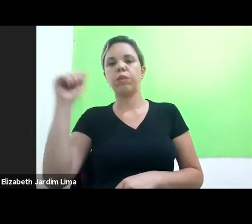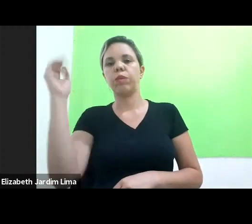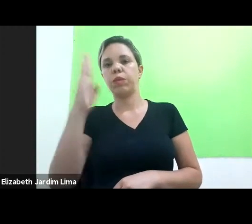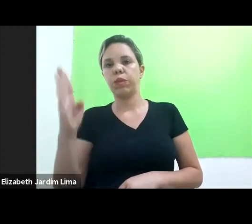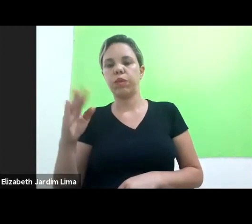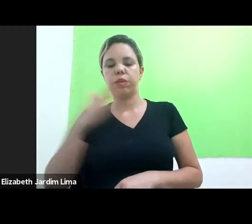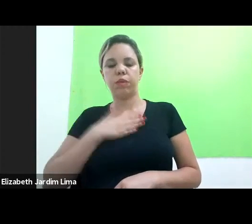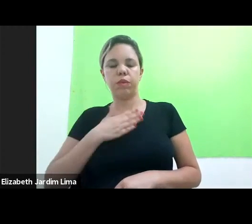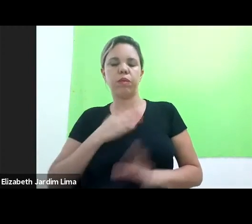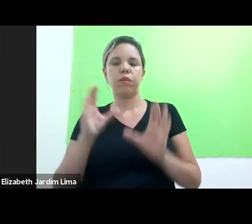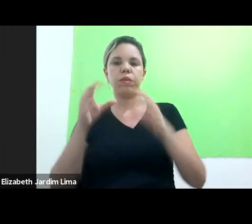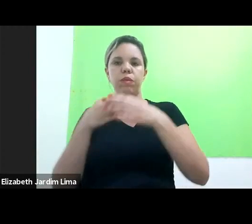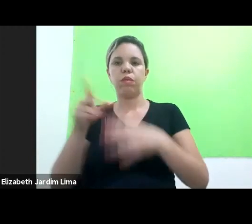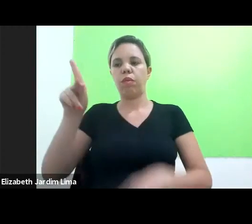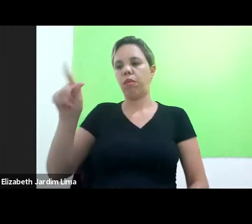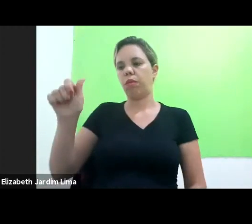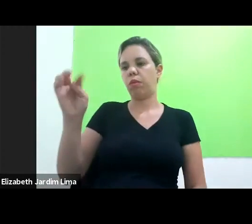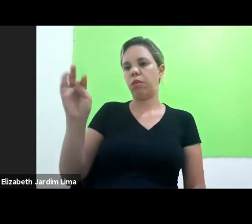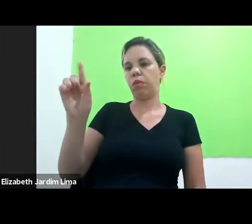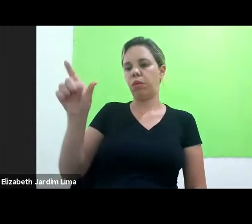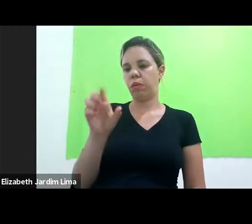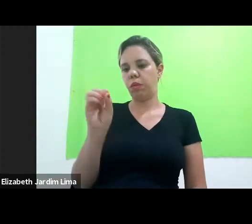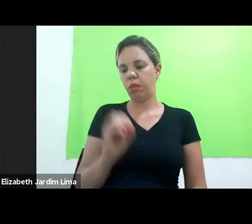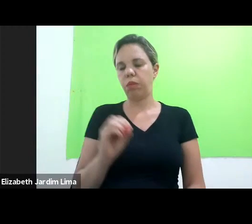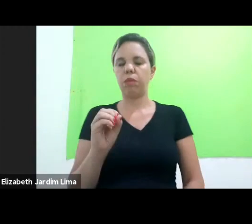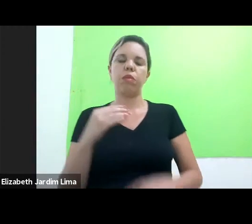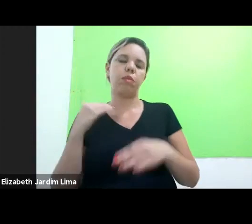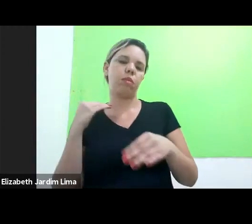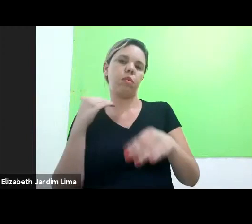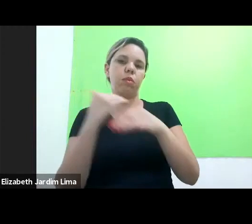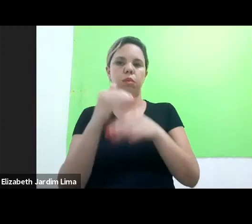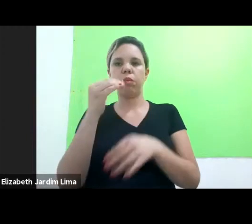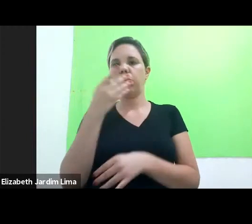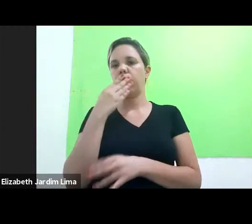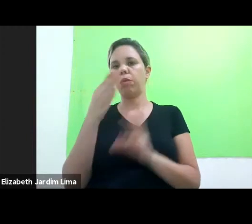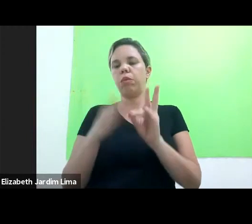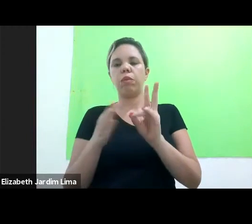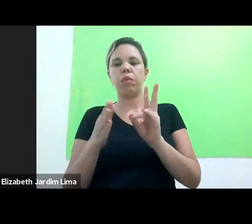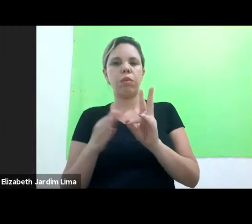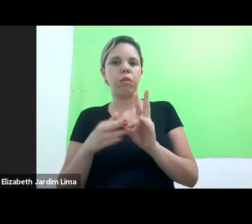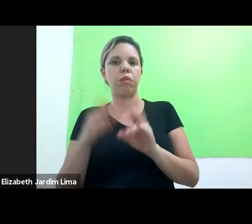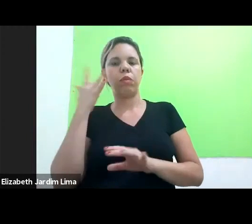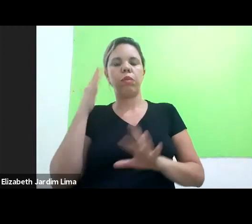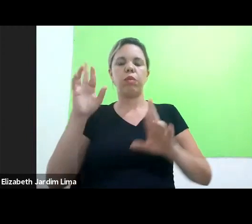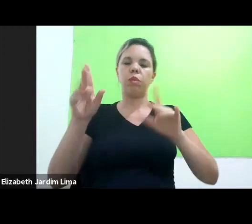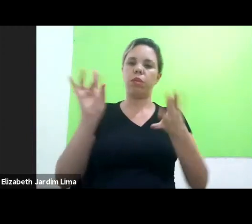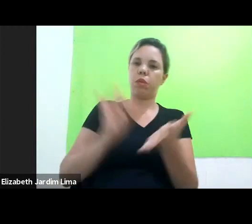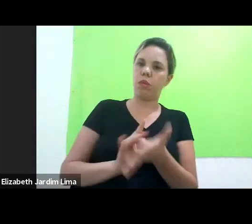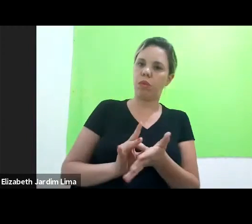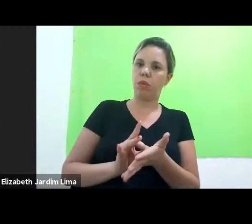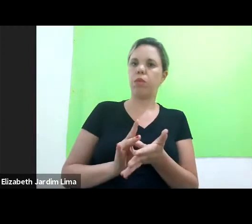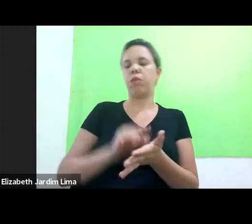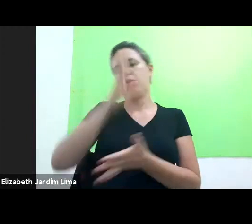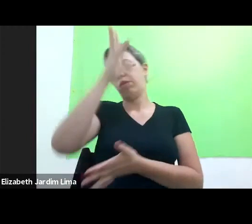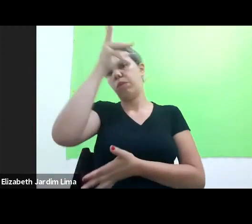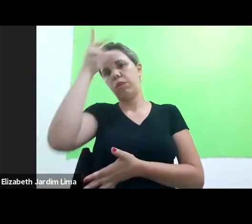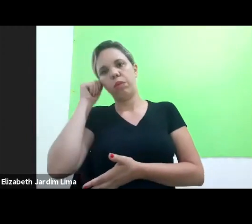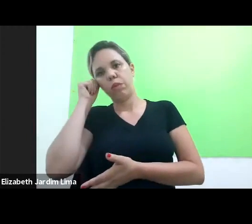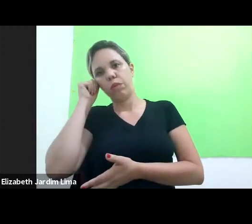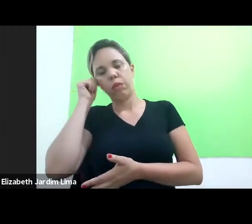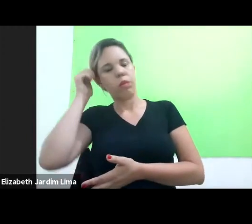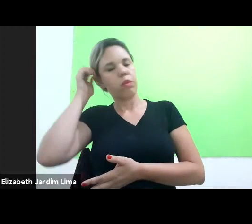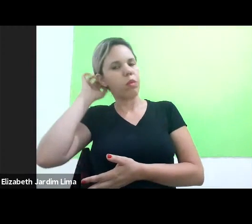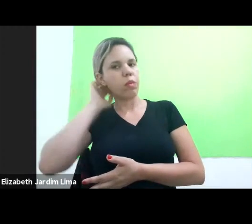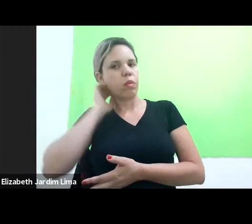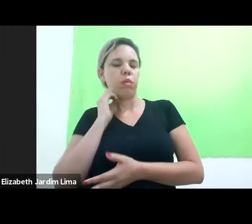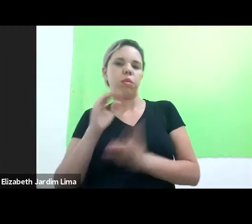essa questão do fenótipo, do padrão do índio, né, que às vezes a pessoa acha que o índio de verdade é o índio amazônico, que o índio de verdade é o